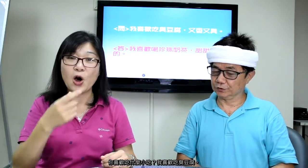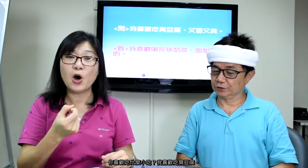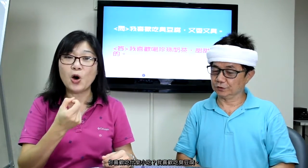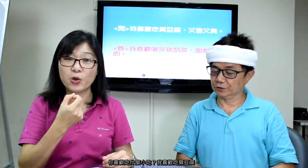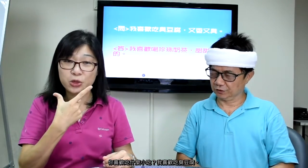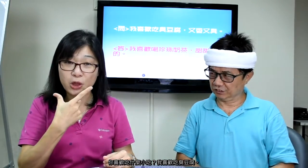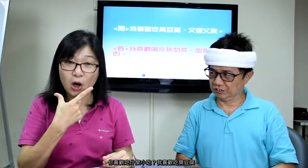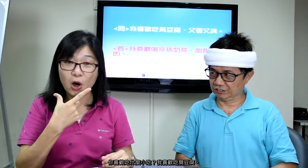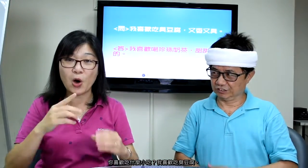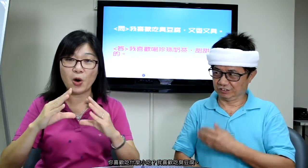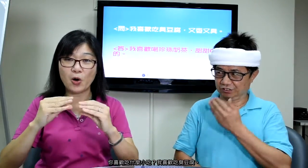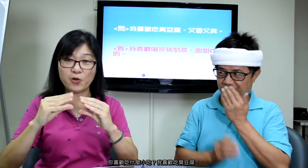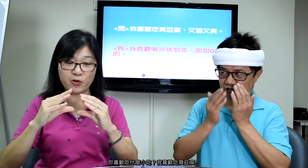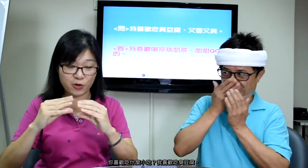臭豆腐，